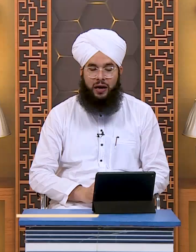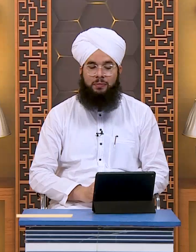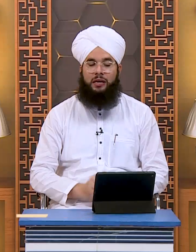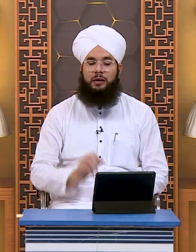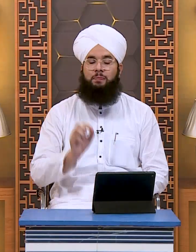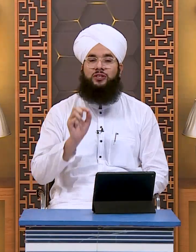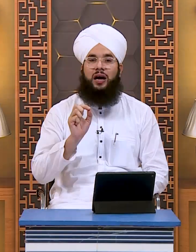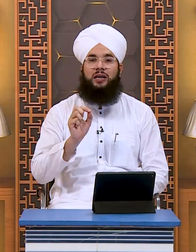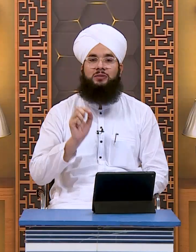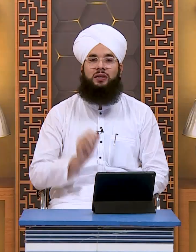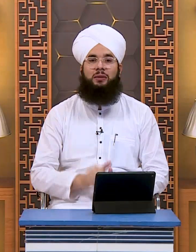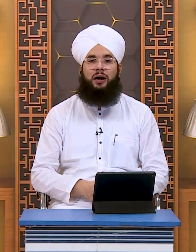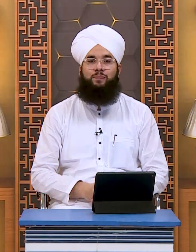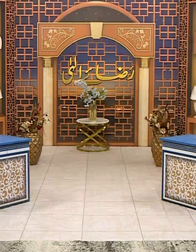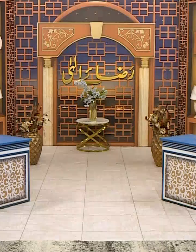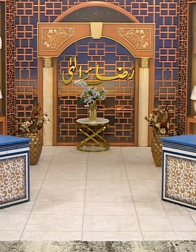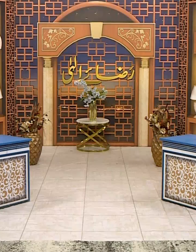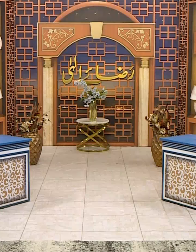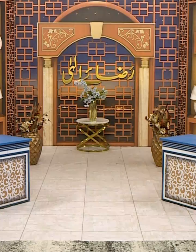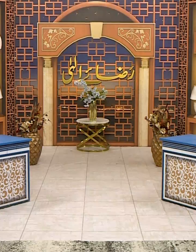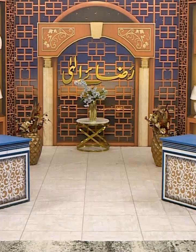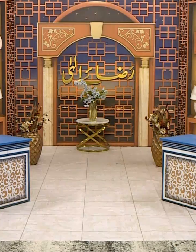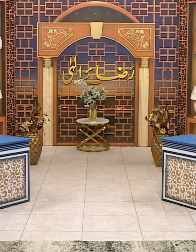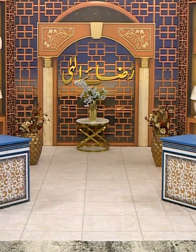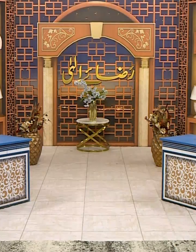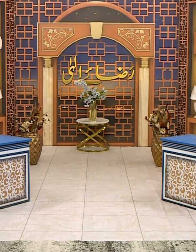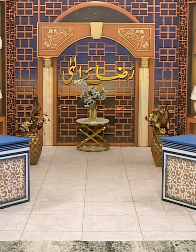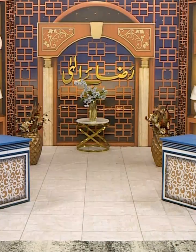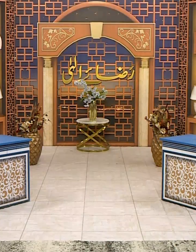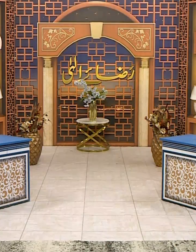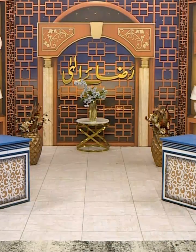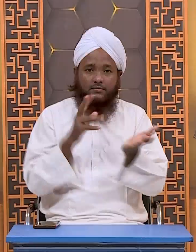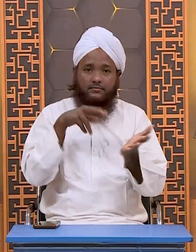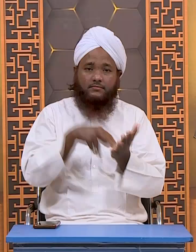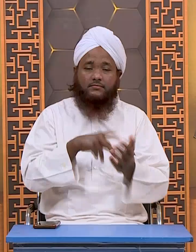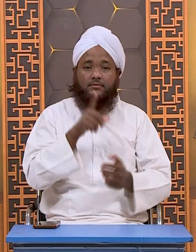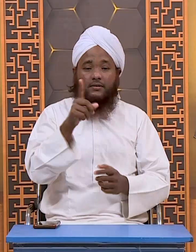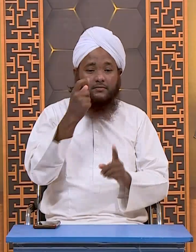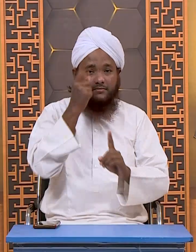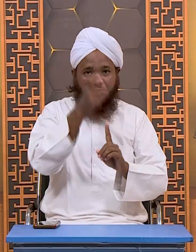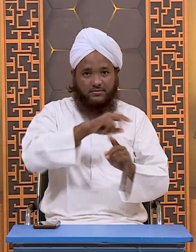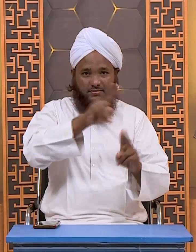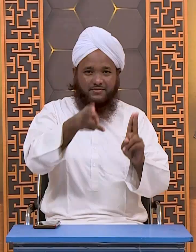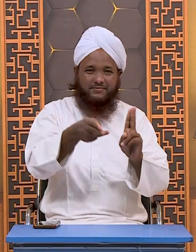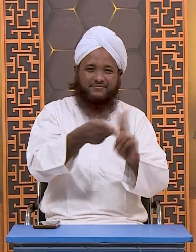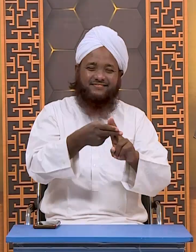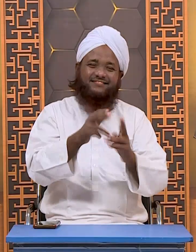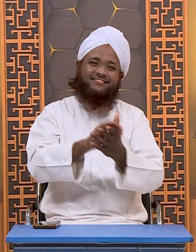में 50 मरतबा दुरूद पाक पढ़ेगा, क़यामत के दिन मैं उससे मुसाफहा करूंगा।